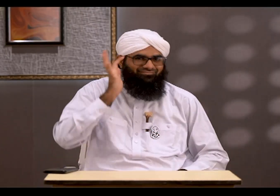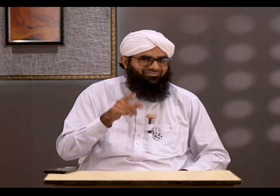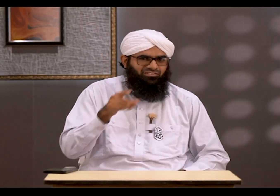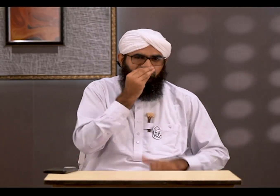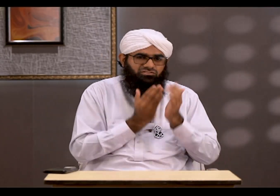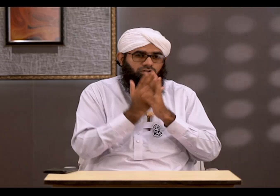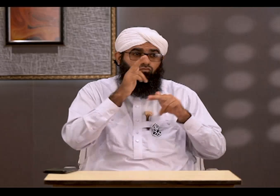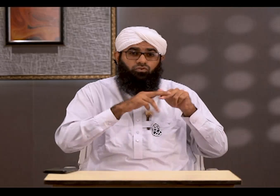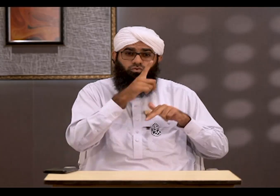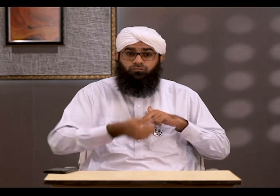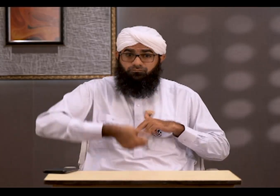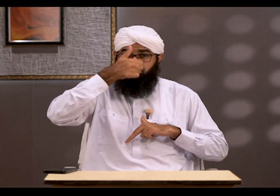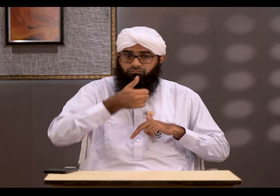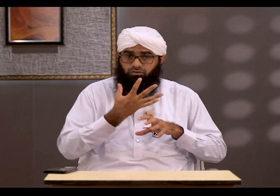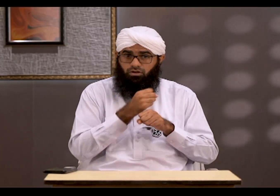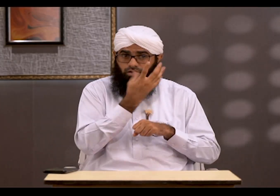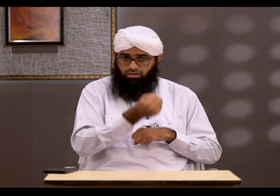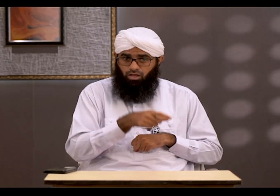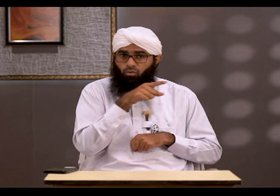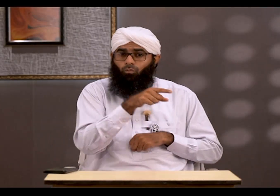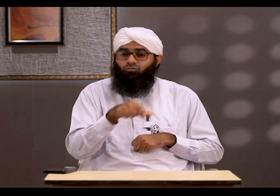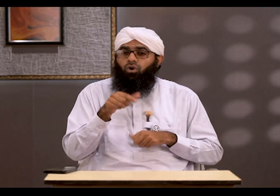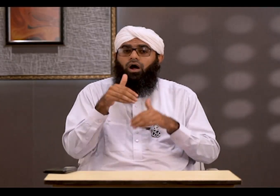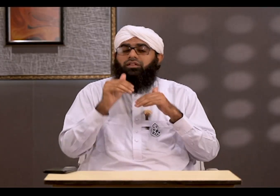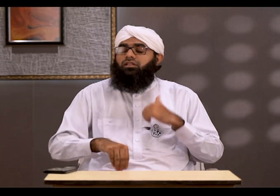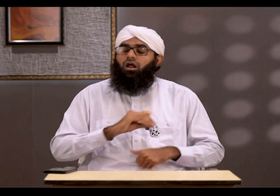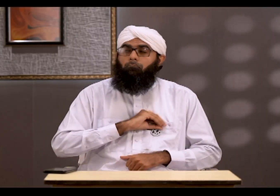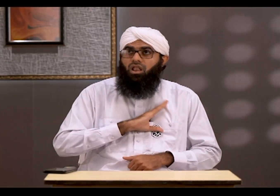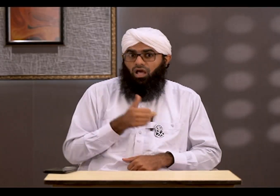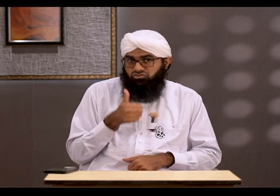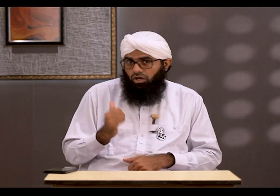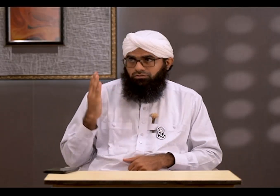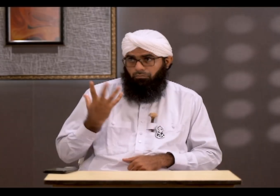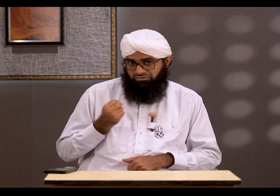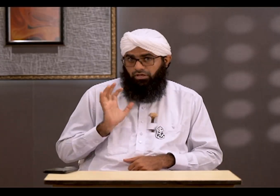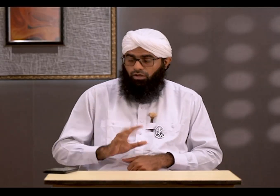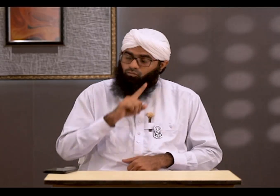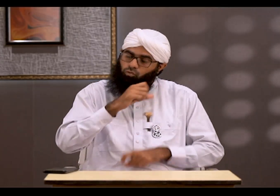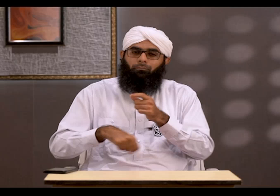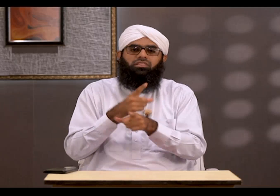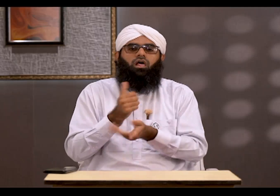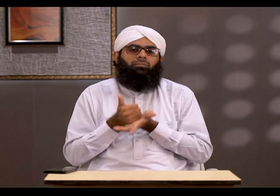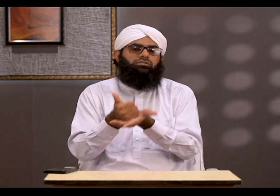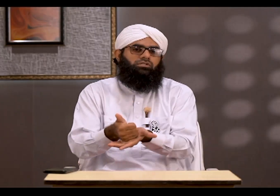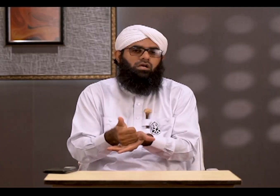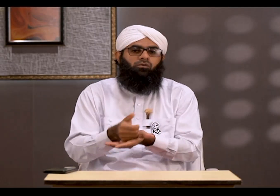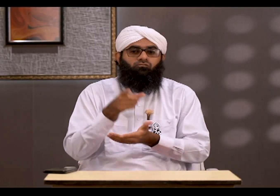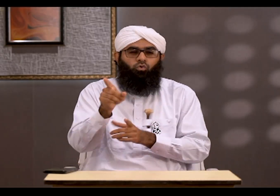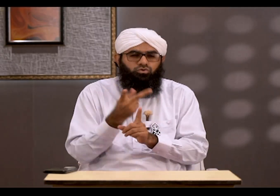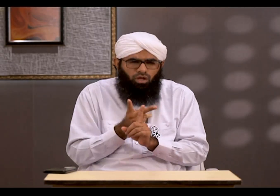الفردوس سب سے اعلیٰ ہے وہ نیک اعمال کے بدلے میں ملے گی، نیکی کی دعوت دینے اور برائی سے منع کرنے میں ملے گی۔ قربان